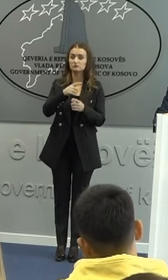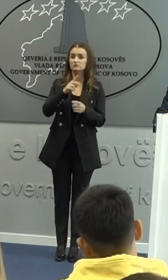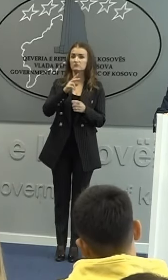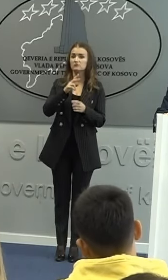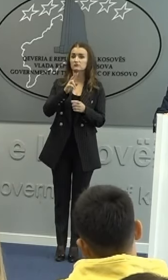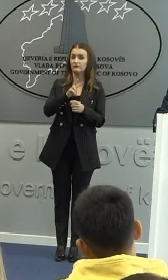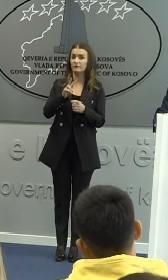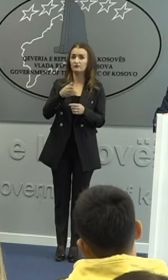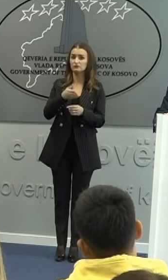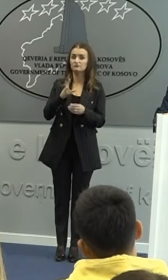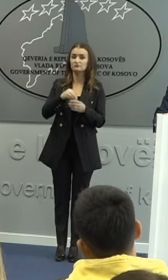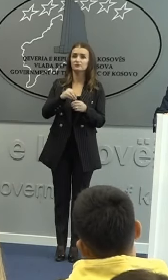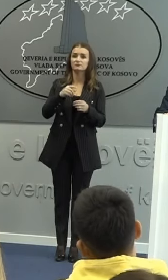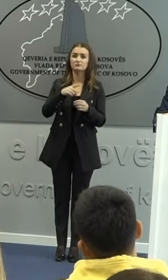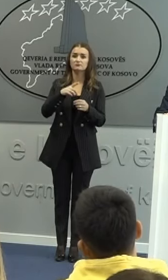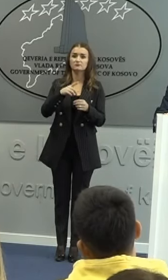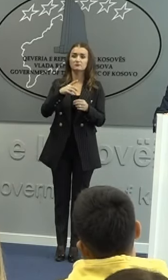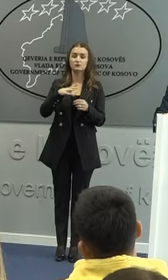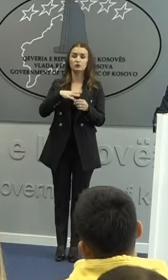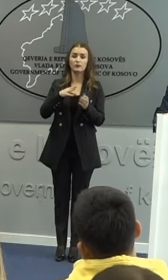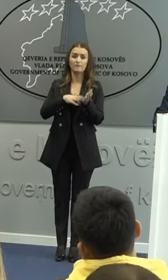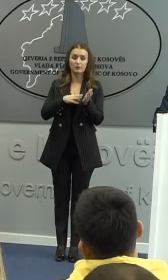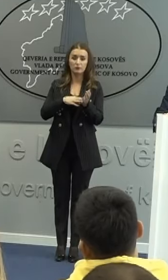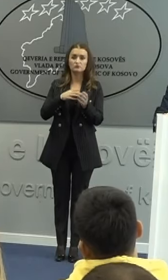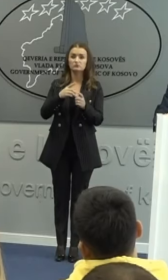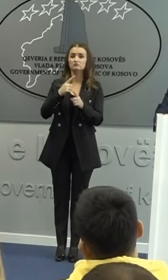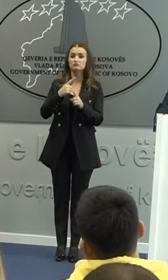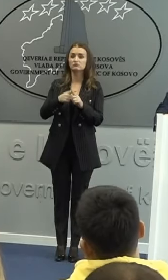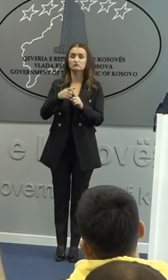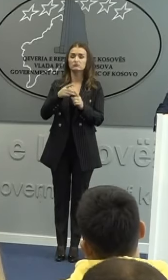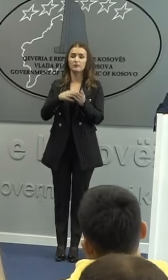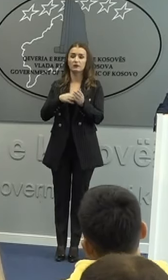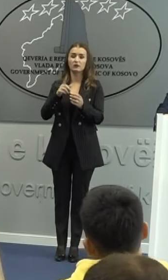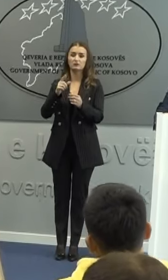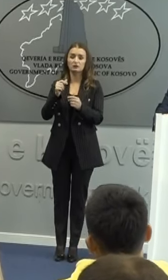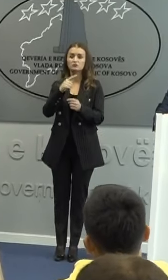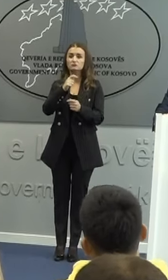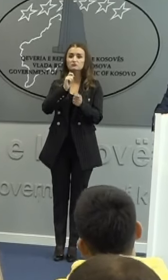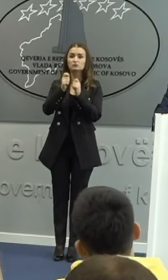me Milan Radojqic, cili është komenti juaj për këtë. Faleminderit shumë.